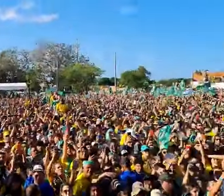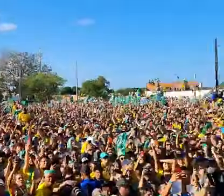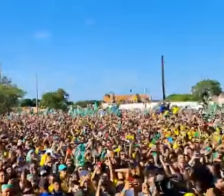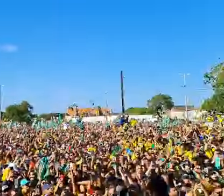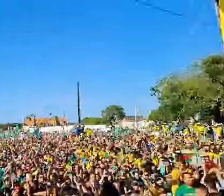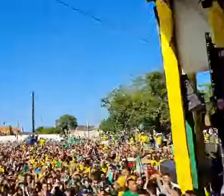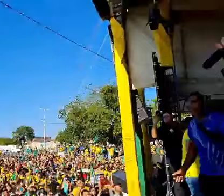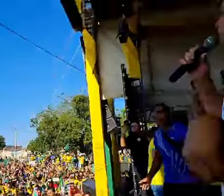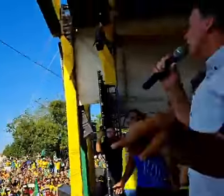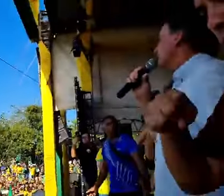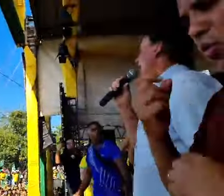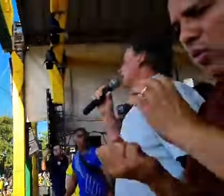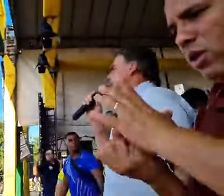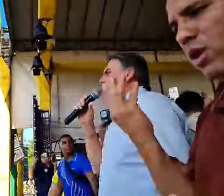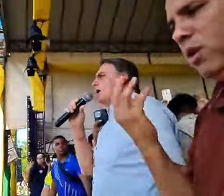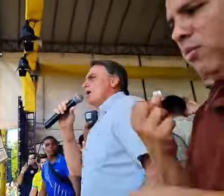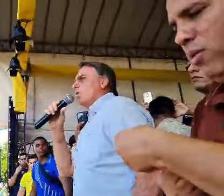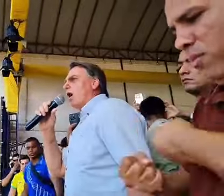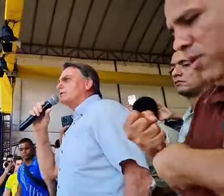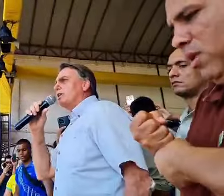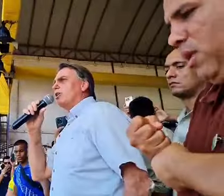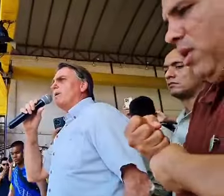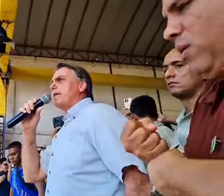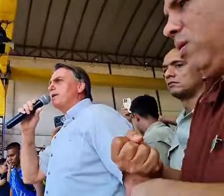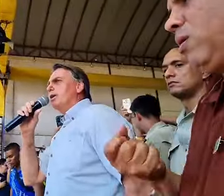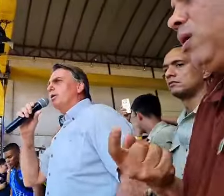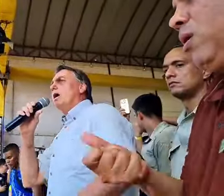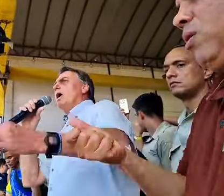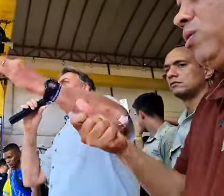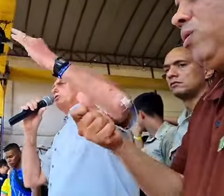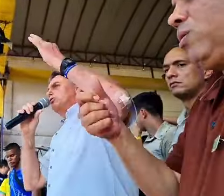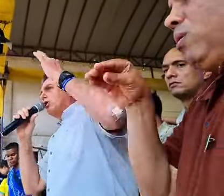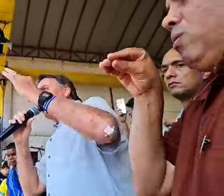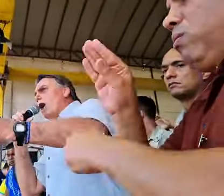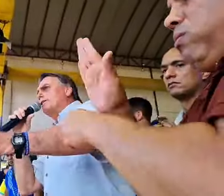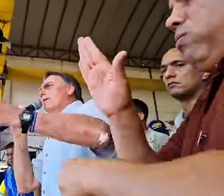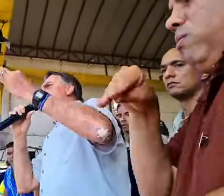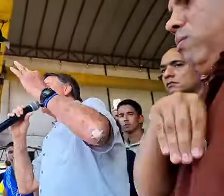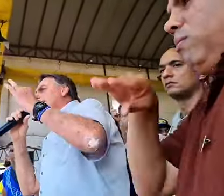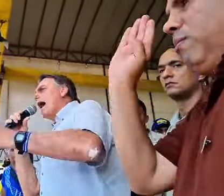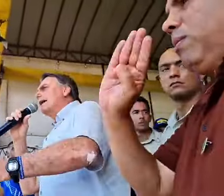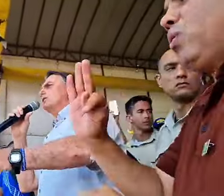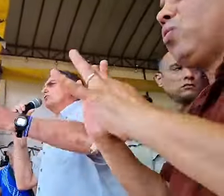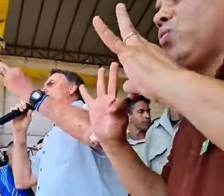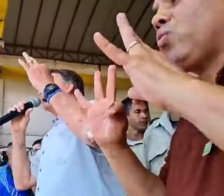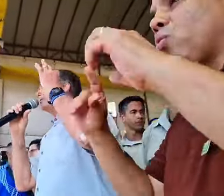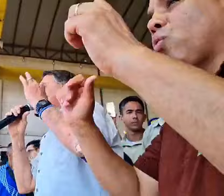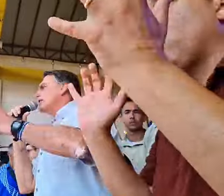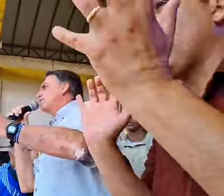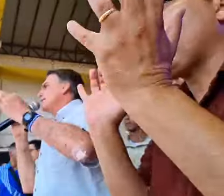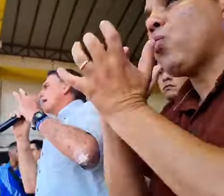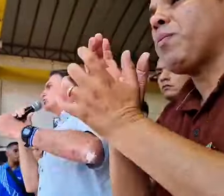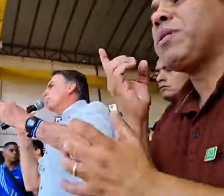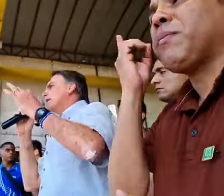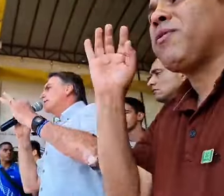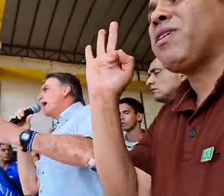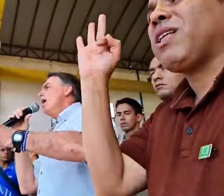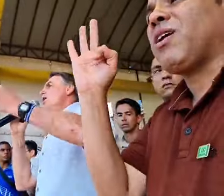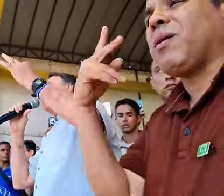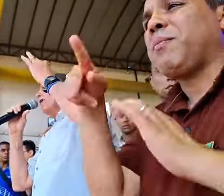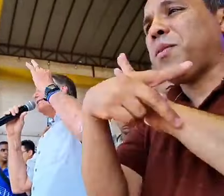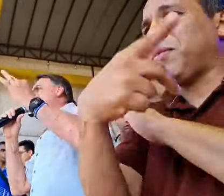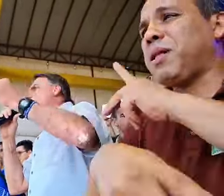Enquanto nós criamos no ano passado o Auxílio Brasil, toda a bancada dos deputados federais do